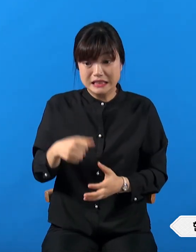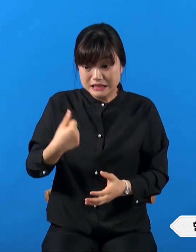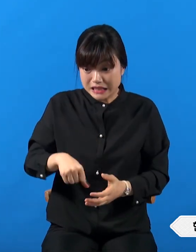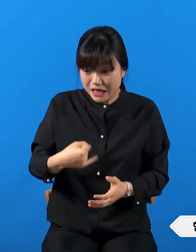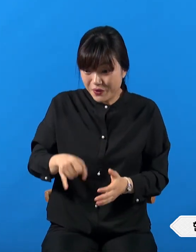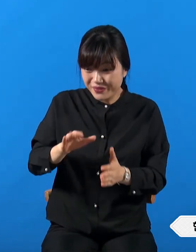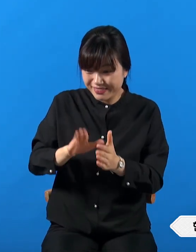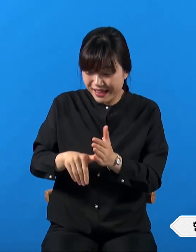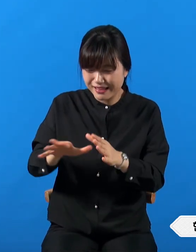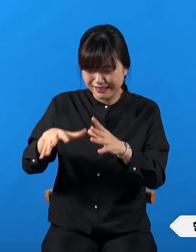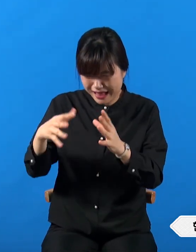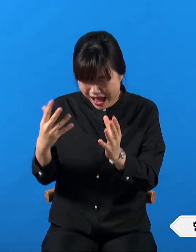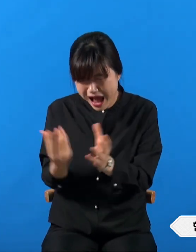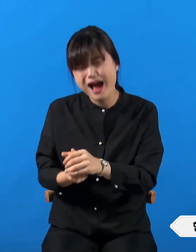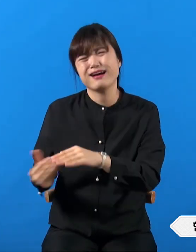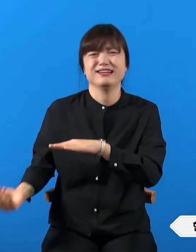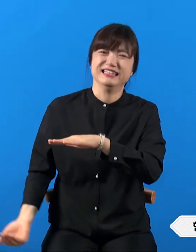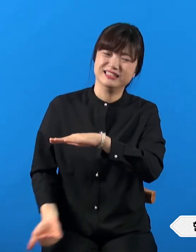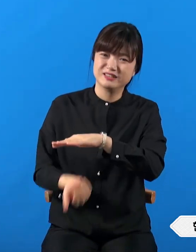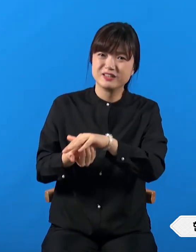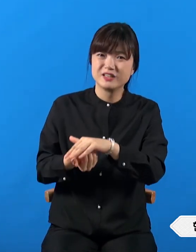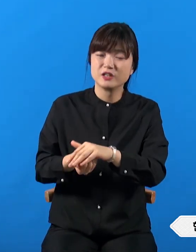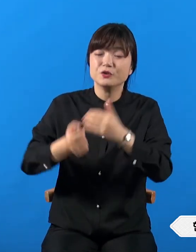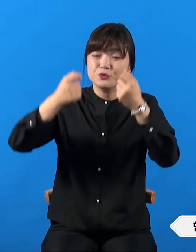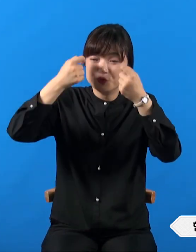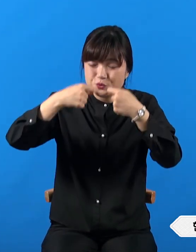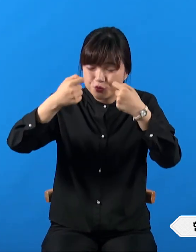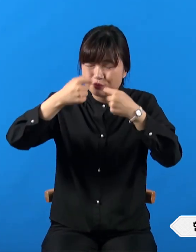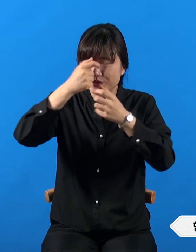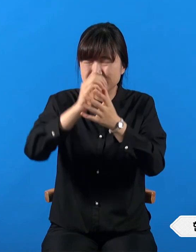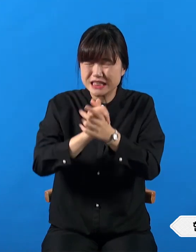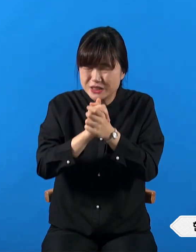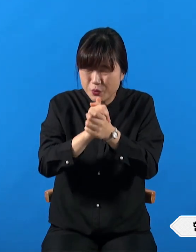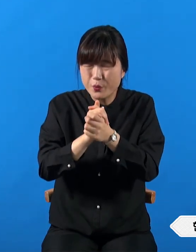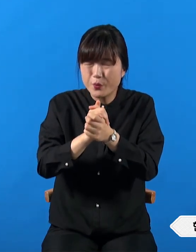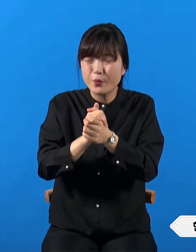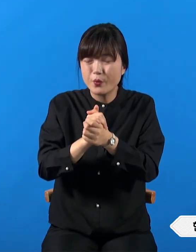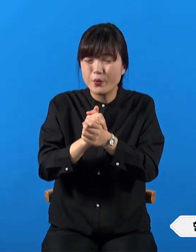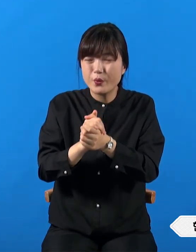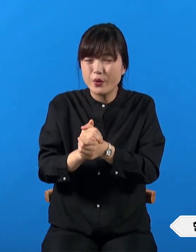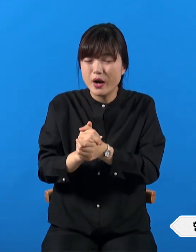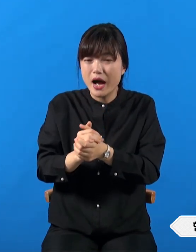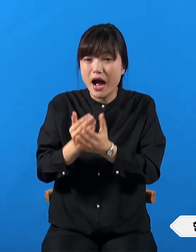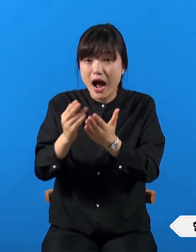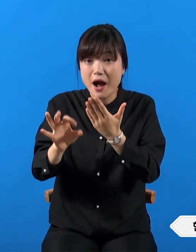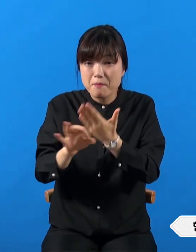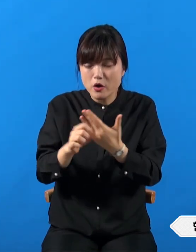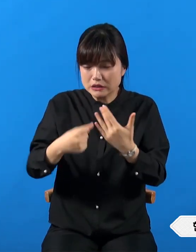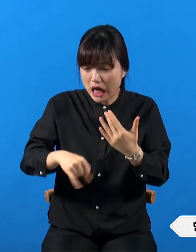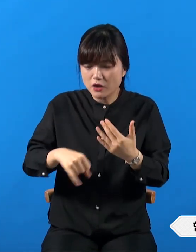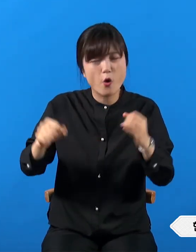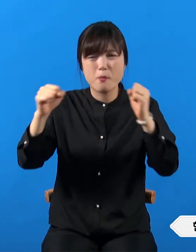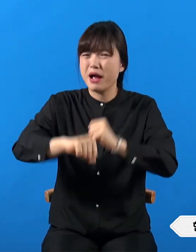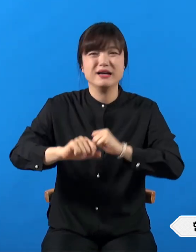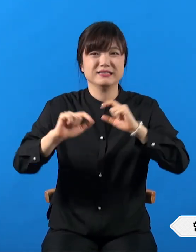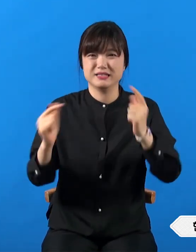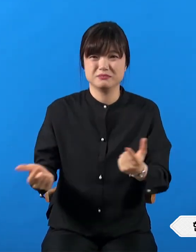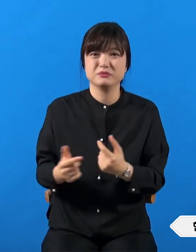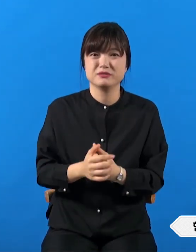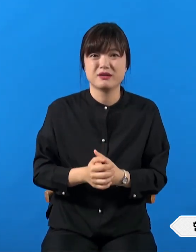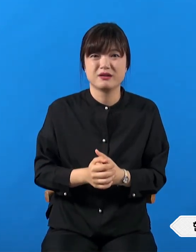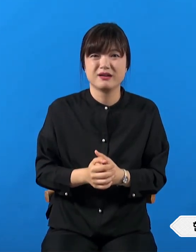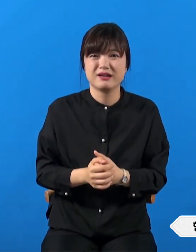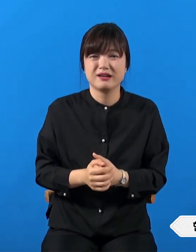자식 때에 다 이루어졌습니다. 눈물의 자식은 망하지 않는다 하는 그 말이 그대로 다 이루어졌습니다.